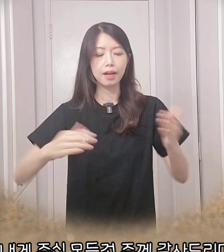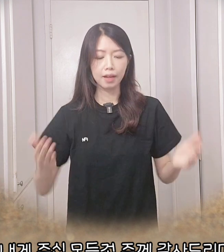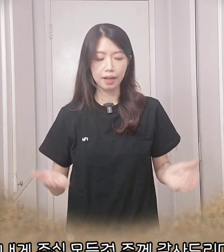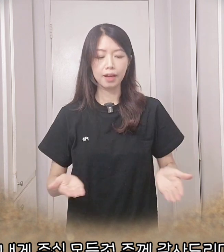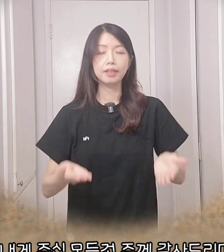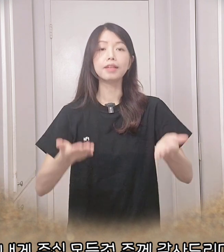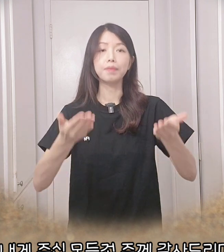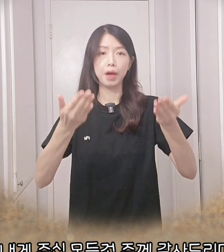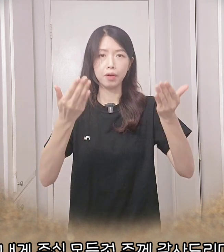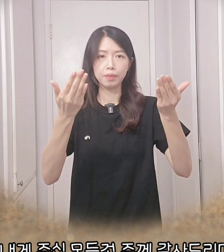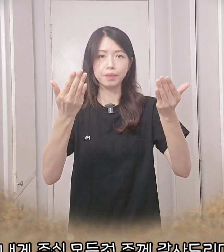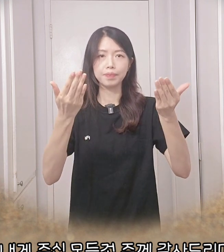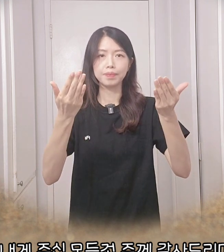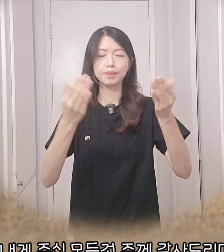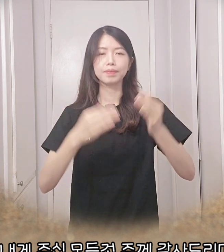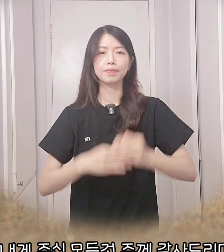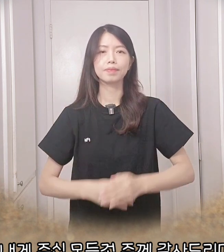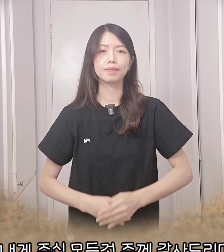감사 드리며,